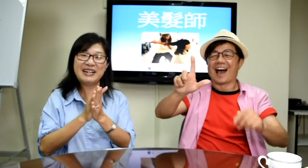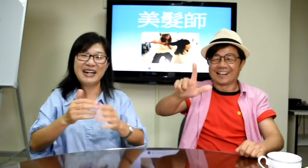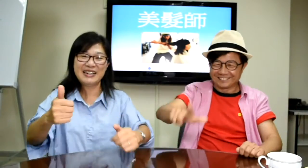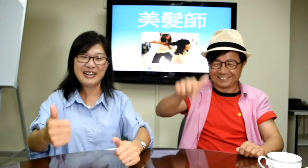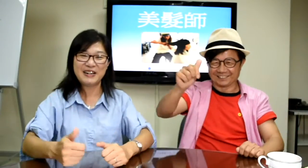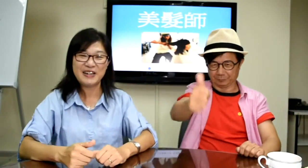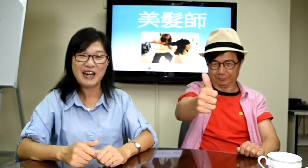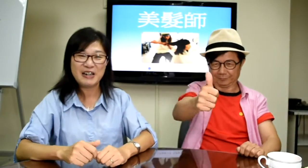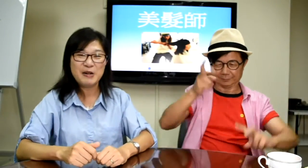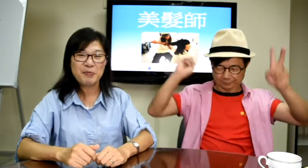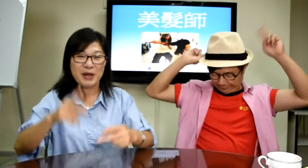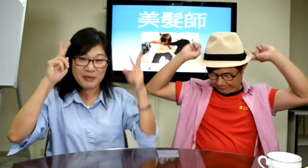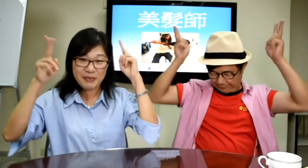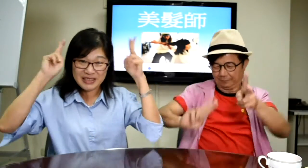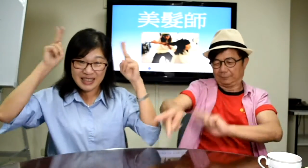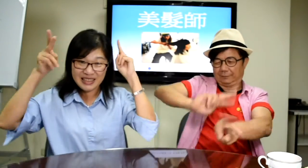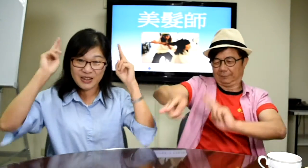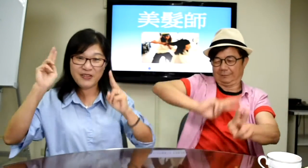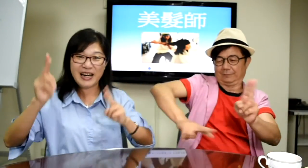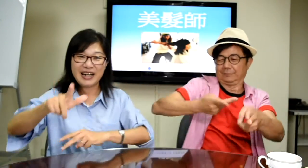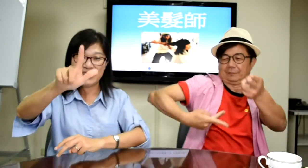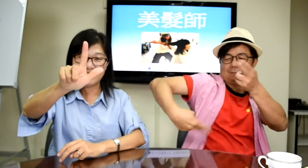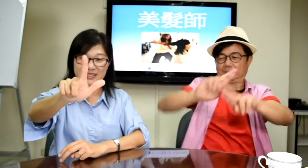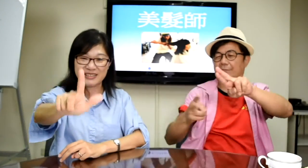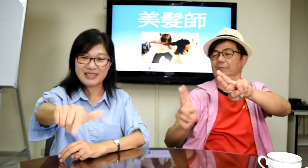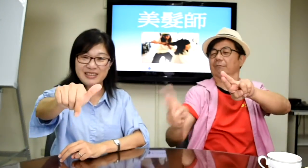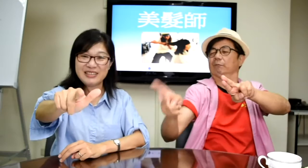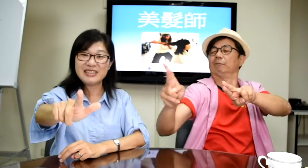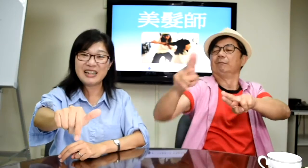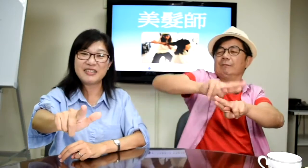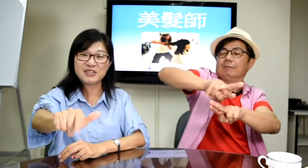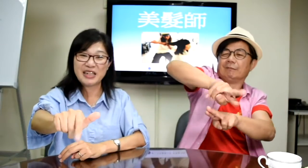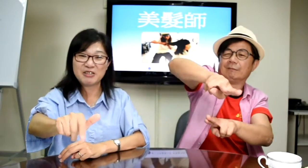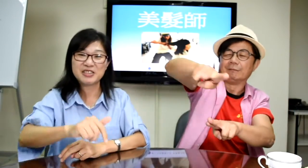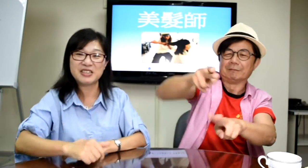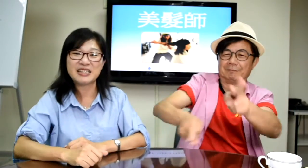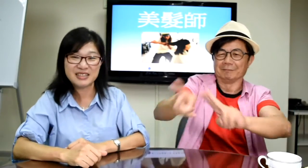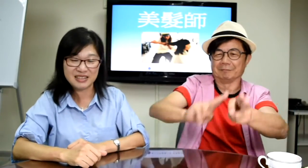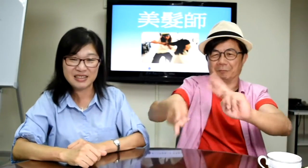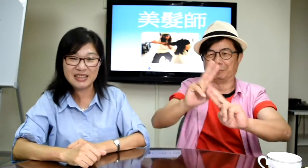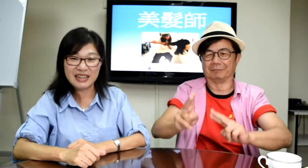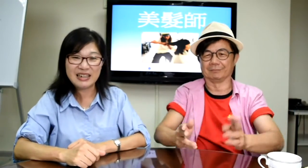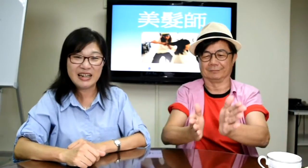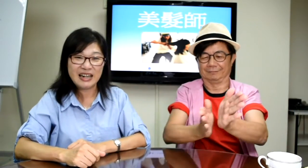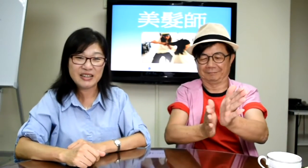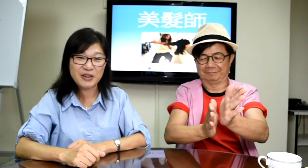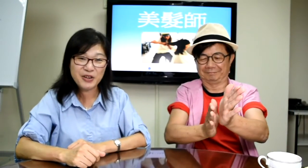很好很好，剪剪头发，然后师。好，就是老师那个师，好，都会了